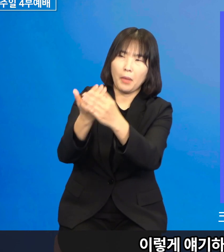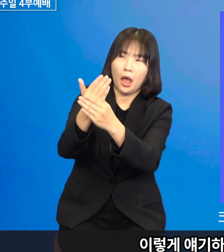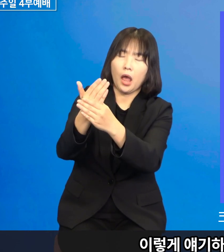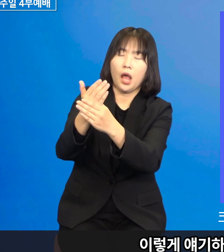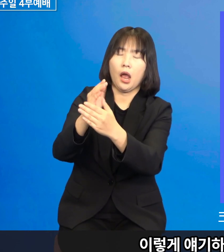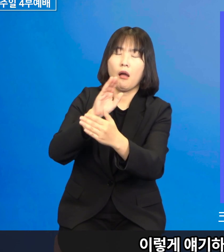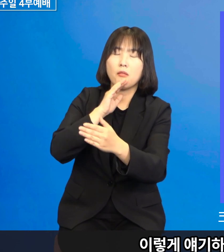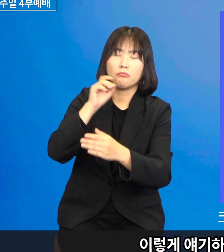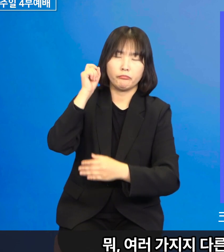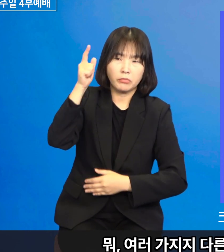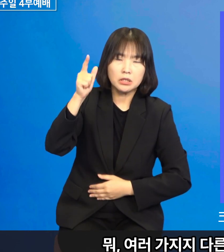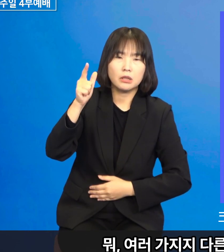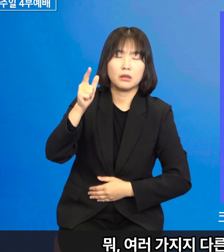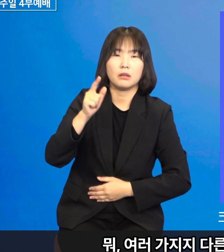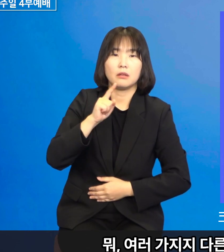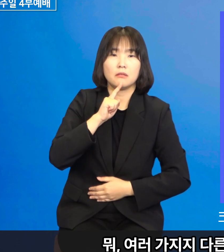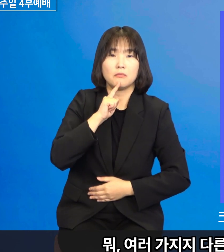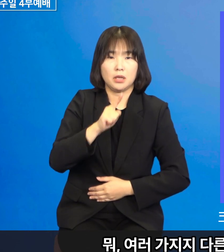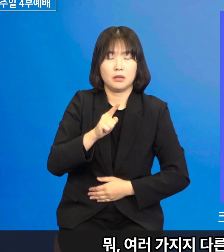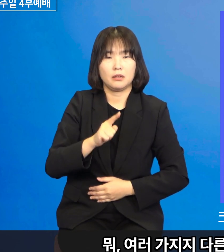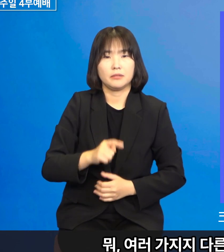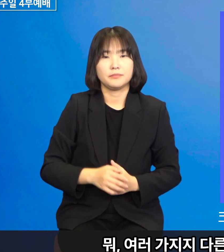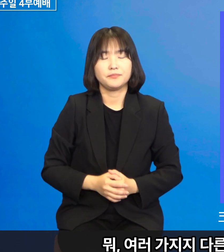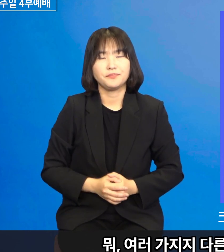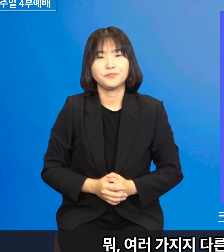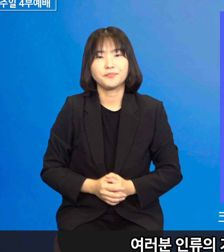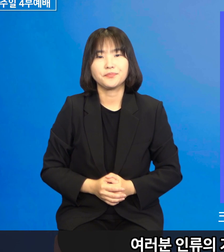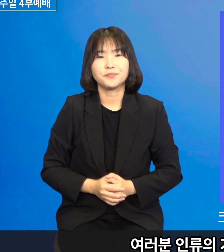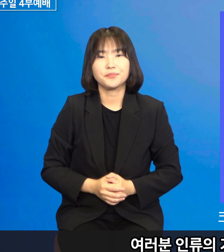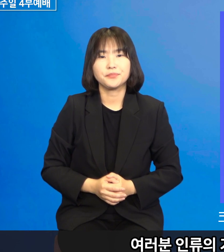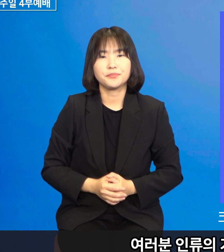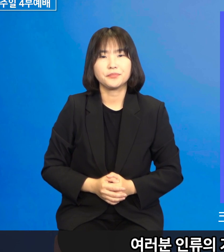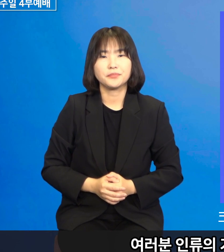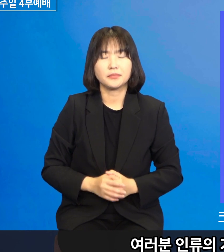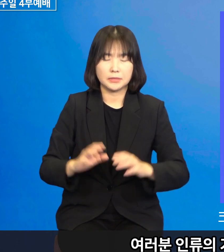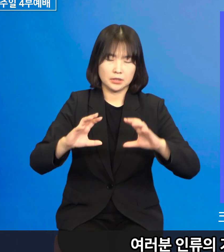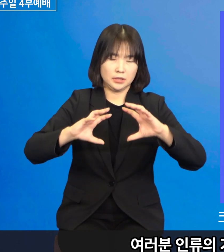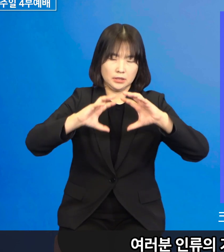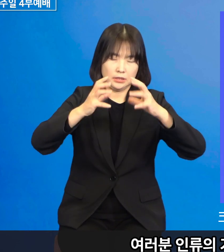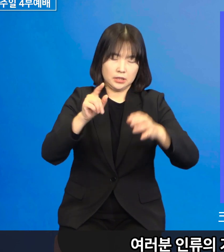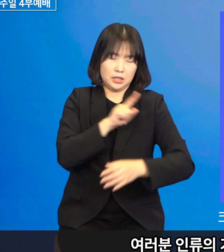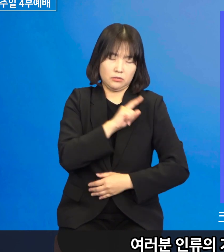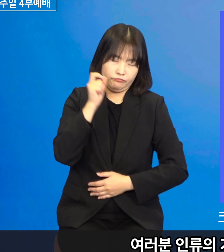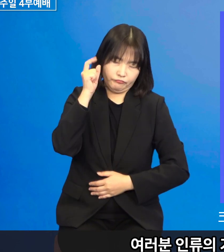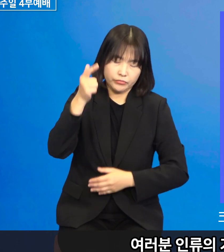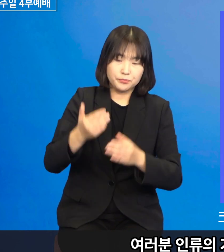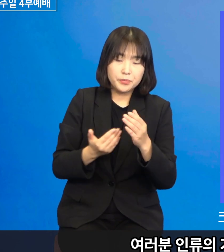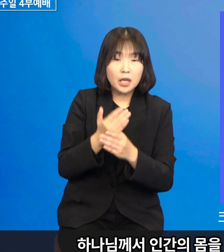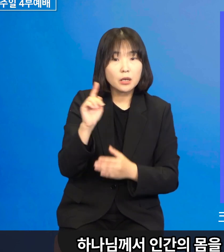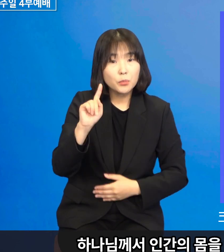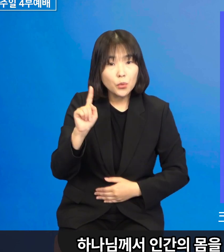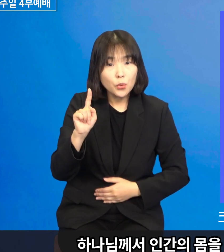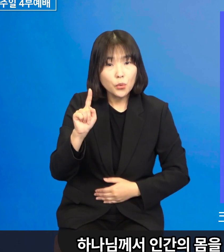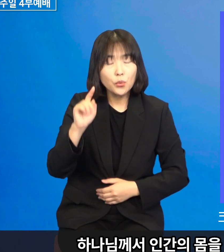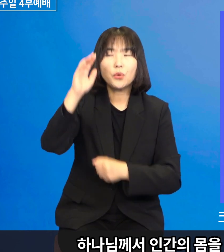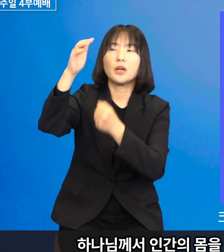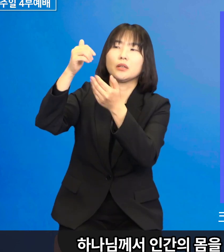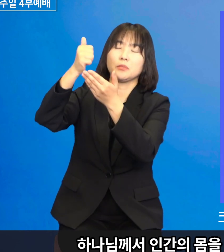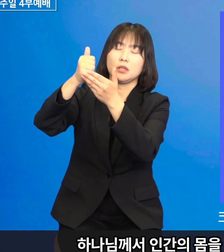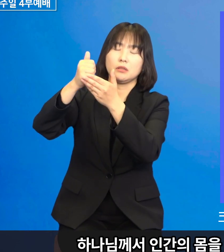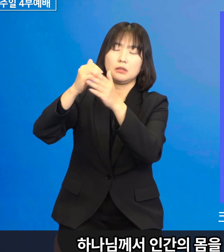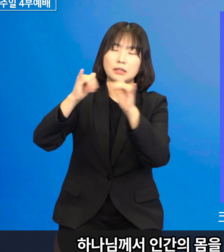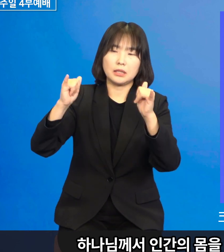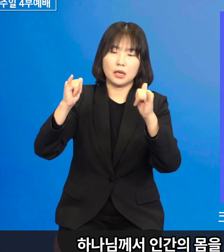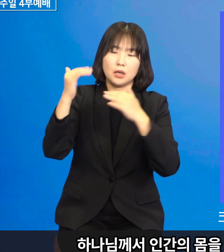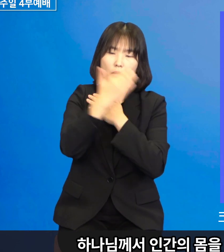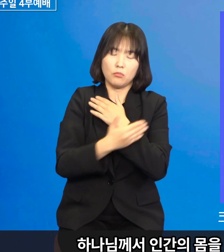아닌가 이렇게 얘기하는 분이 있습니다. 뭐 여러 가지 다른 걸 얘기할 수 있겠지만 여러분 인류의 가장 위대한 사건은 하나님께서 인간의 몸을